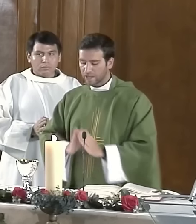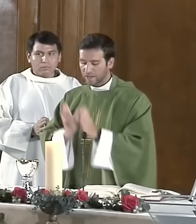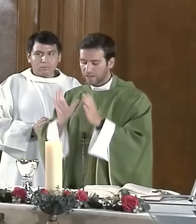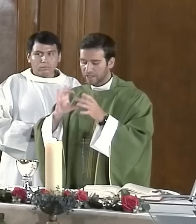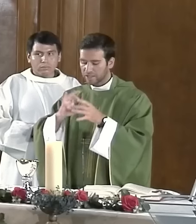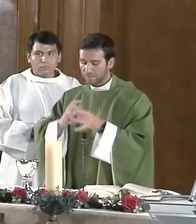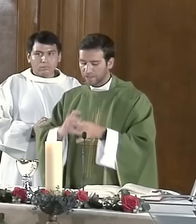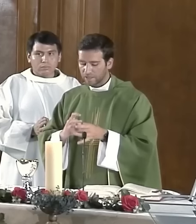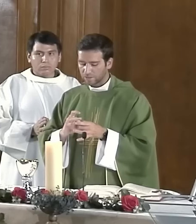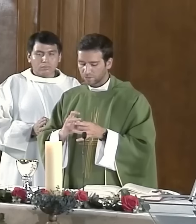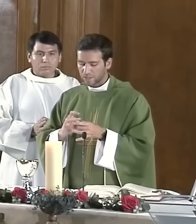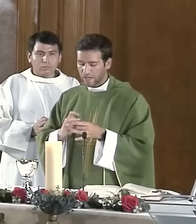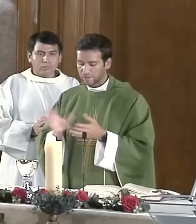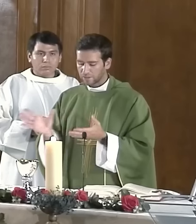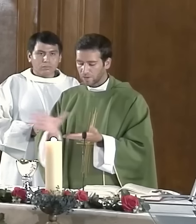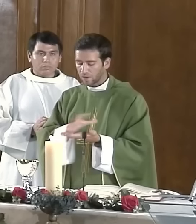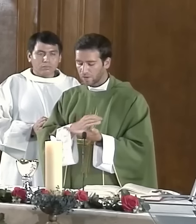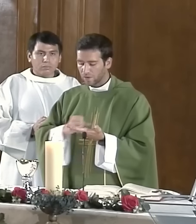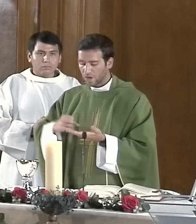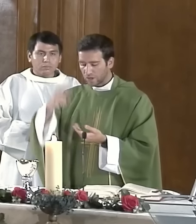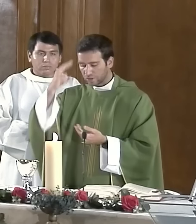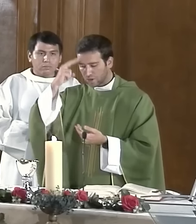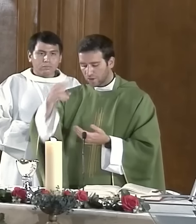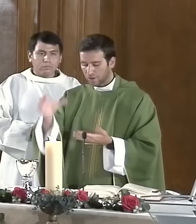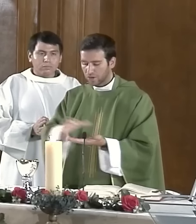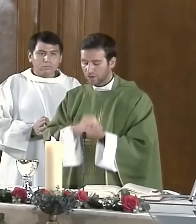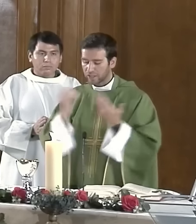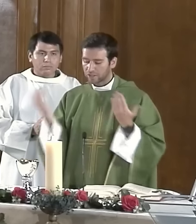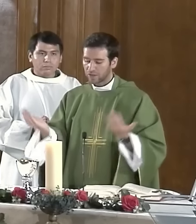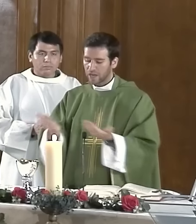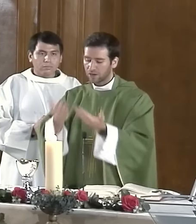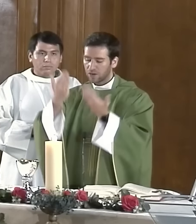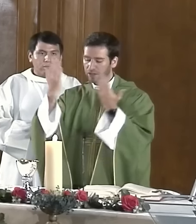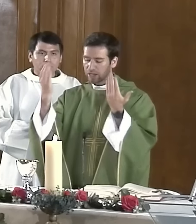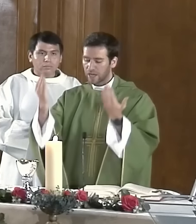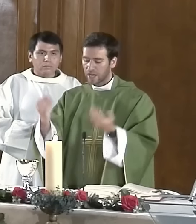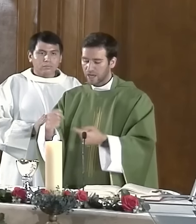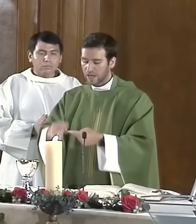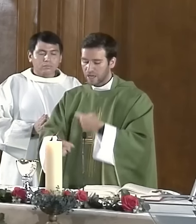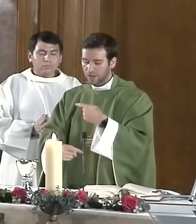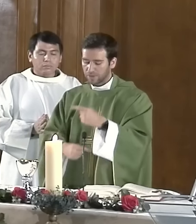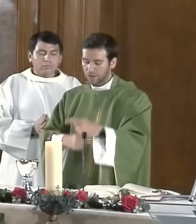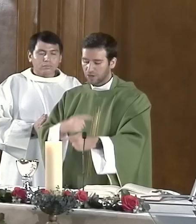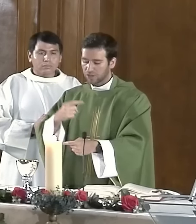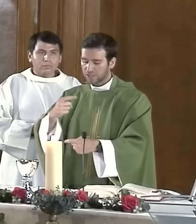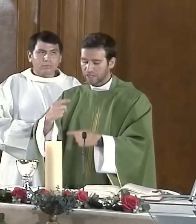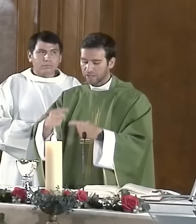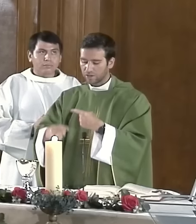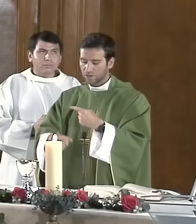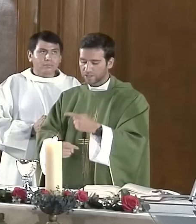del Espíritu Santo, todo honor y toda gloria, por los siglos de